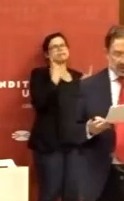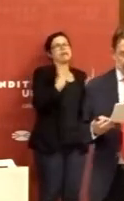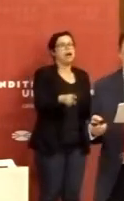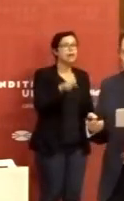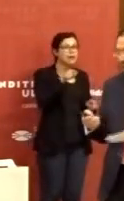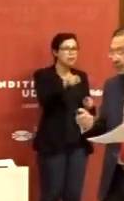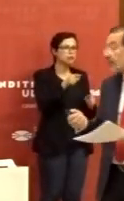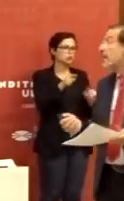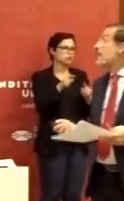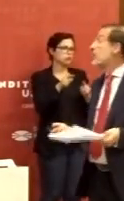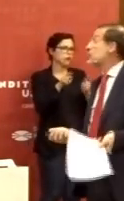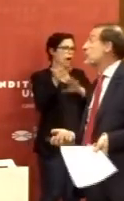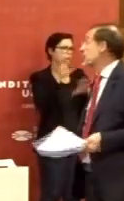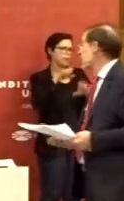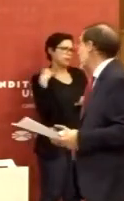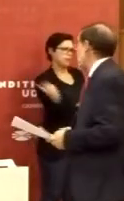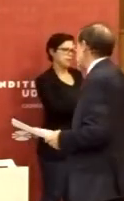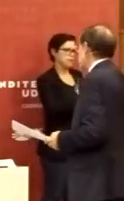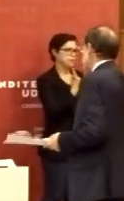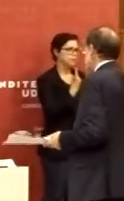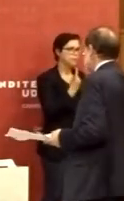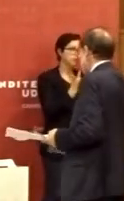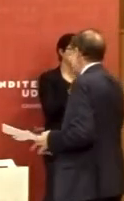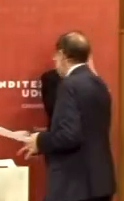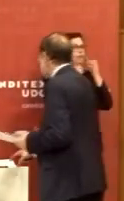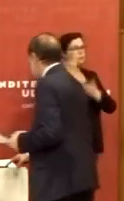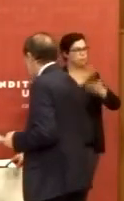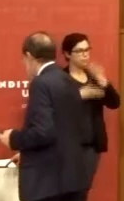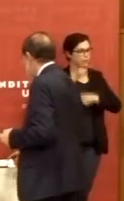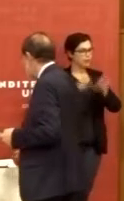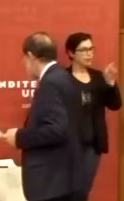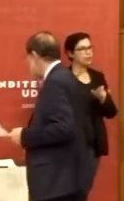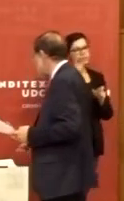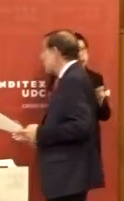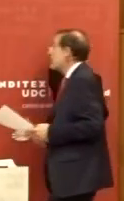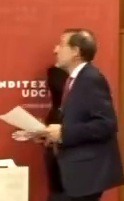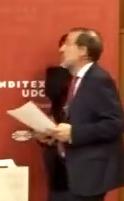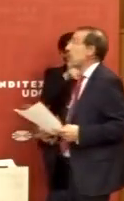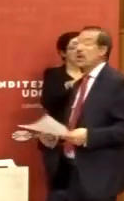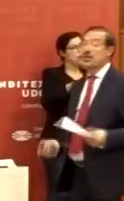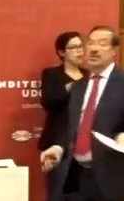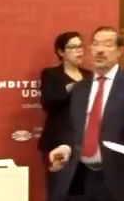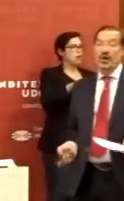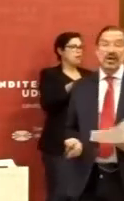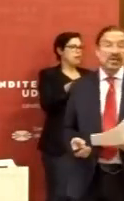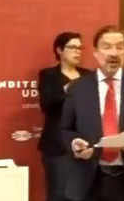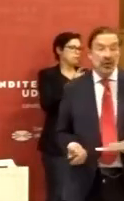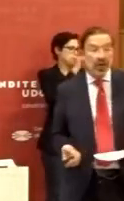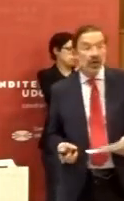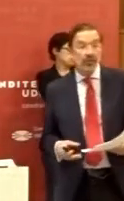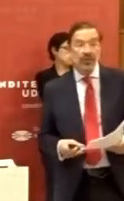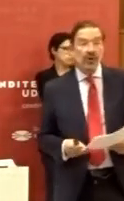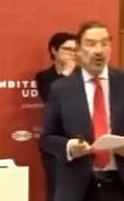es un aprendizaje para todos, ¿no? Por supuesto, para las personas con discapacidad intelectual en sí mismas, pues indudablemente este programa